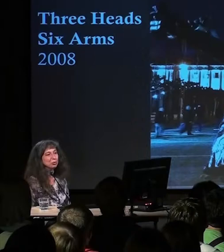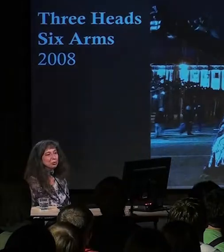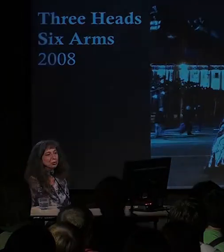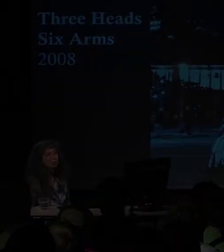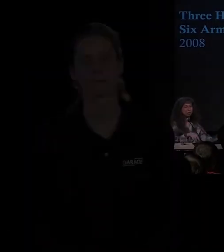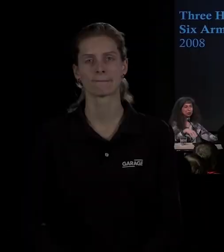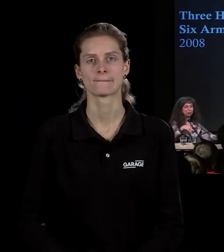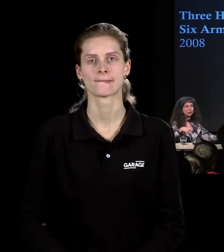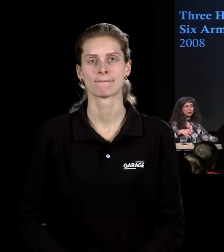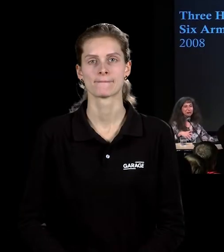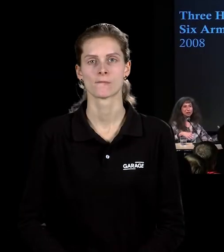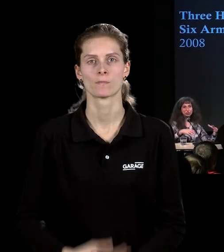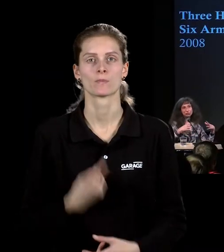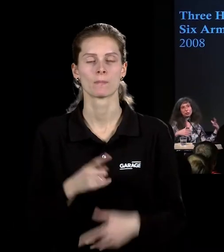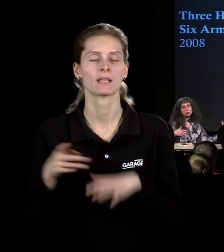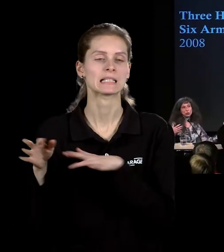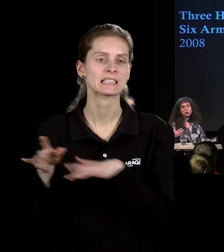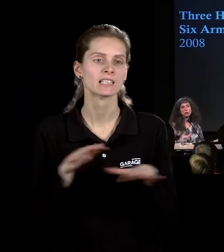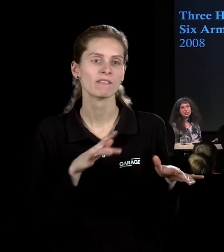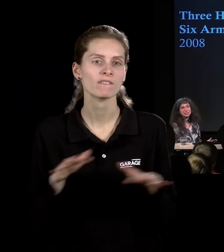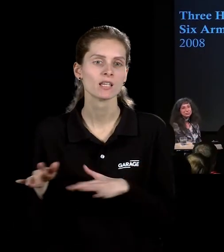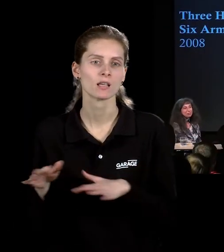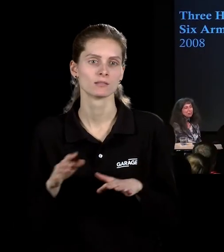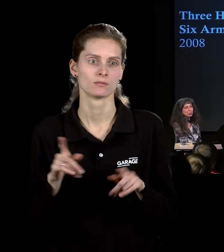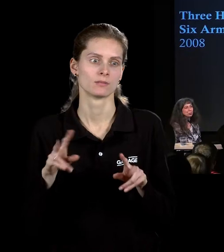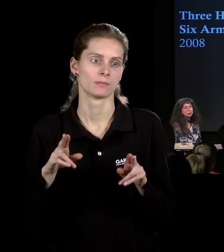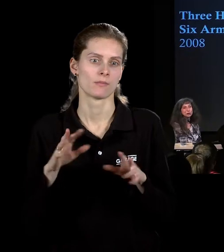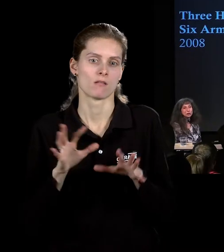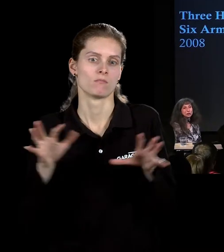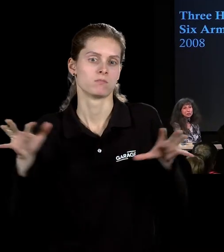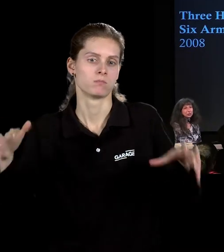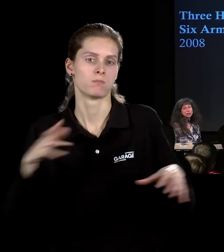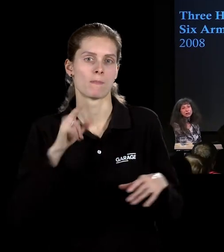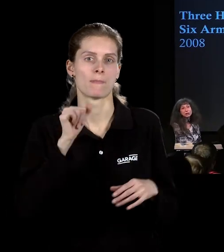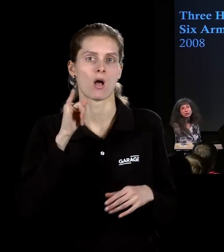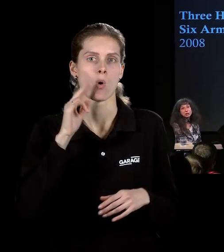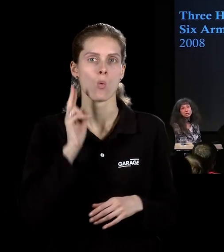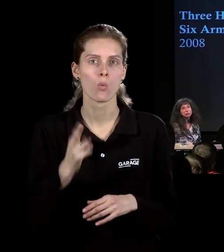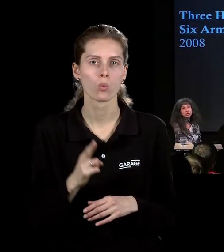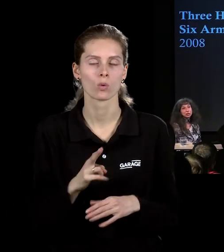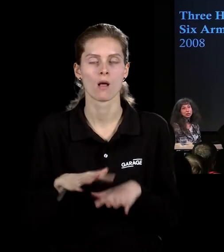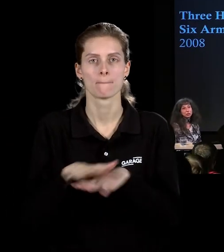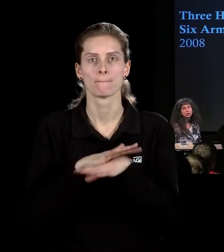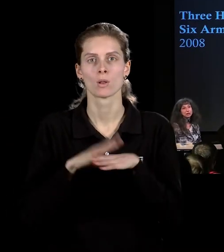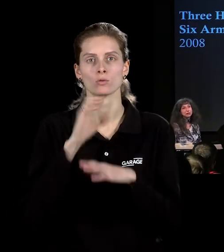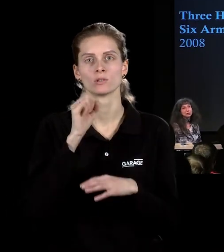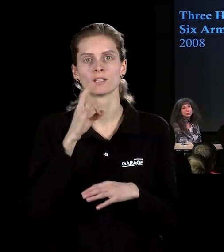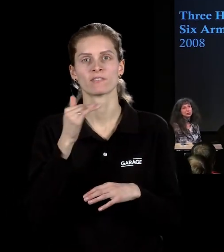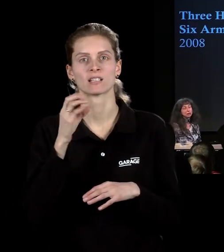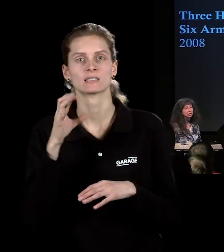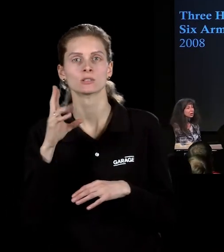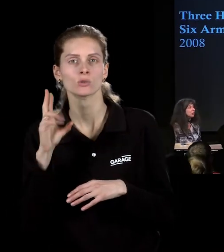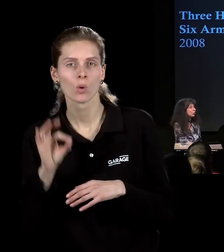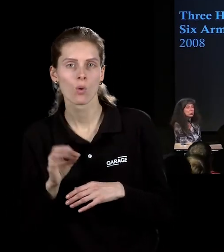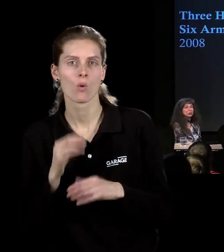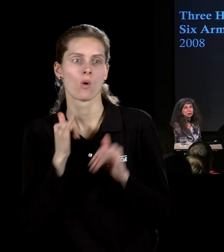ногах. Которая двигается, как такой паук, да, по площади в Сан-Франциско. Это сделано было для Сан-Франциско, опять-таки